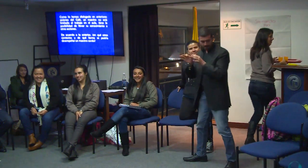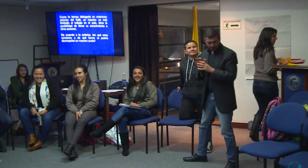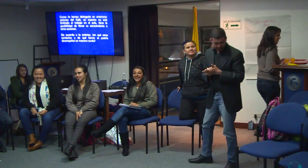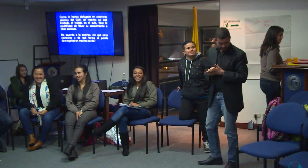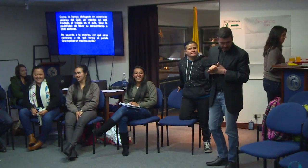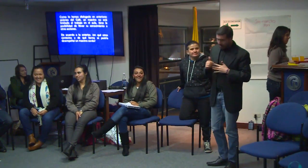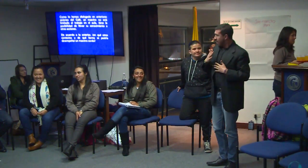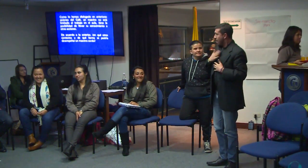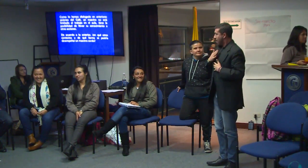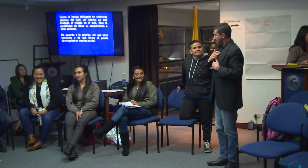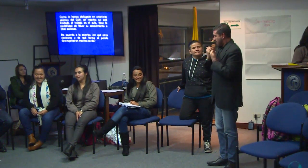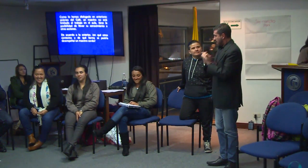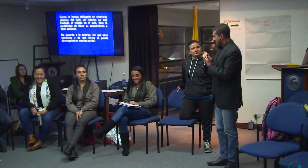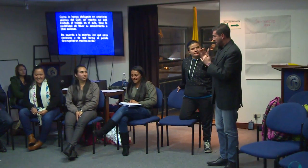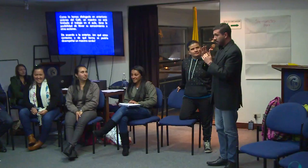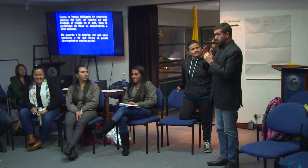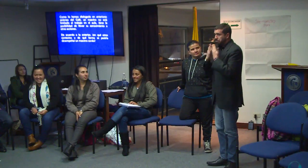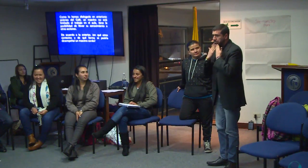Bien.